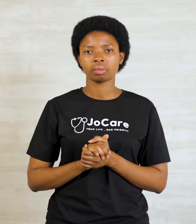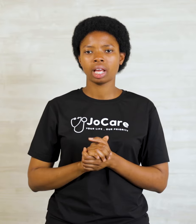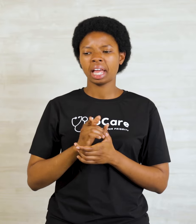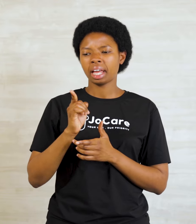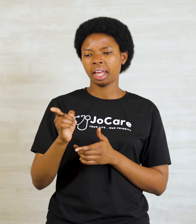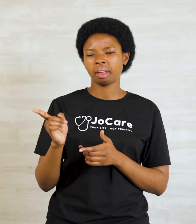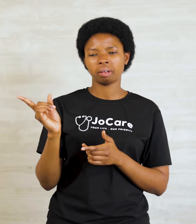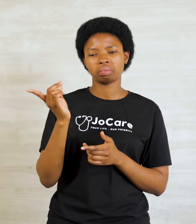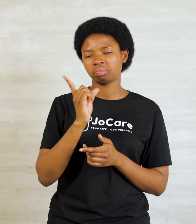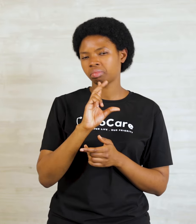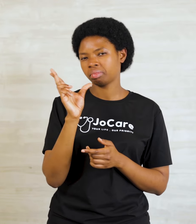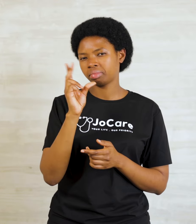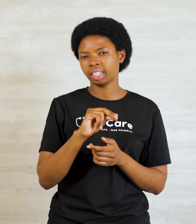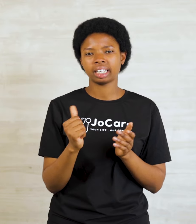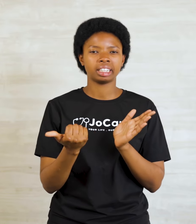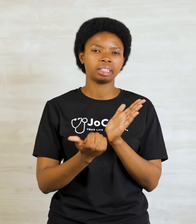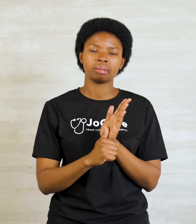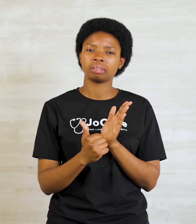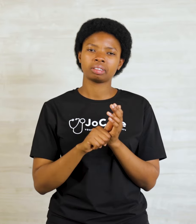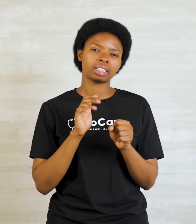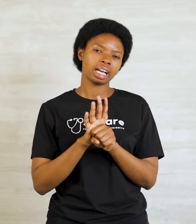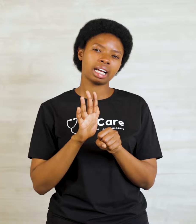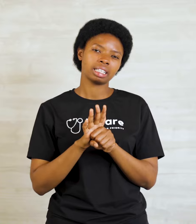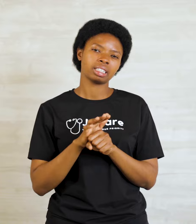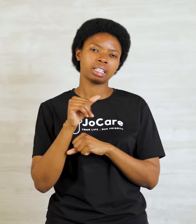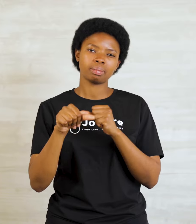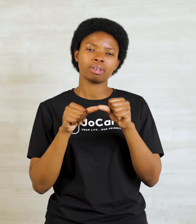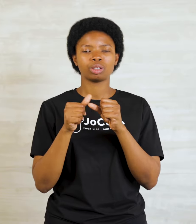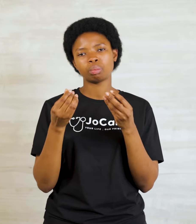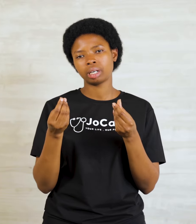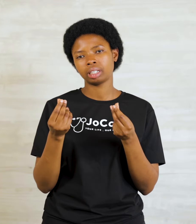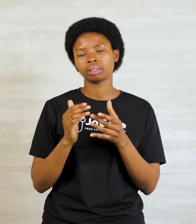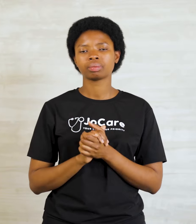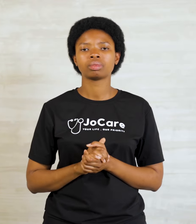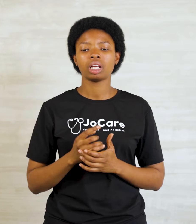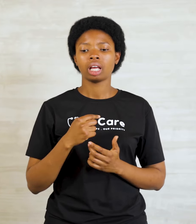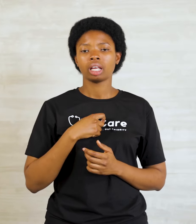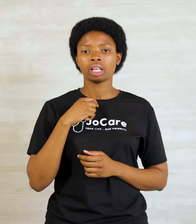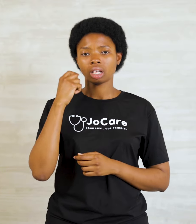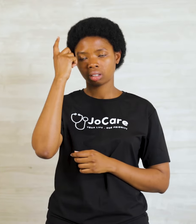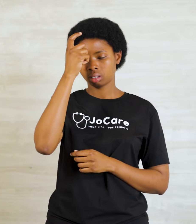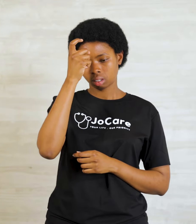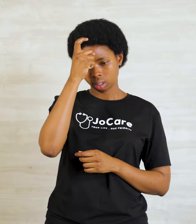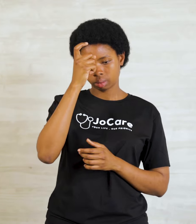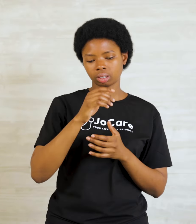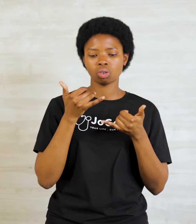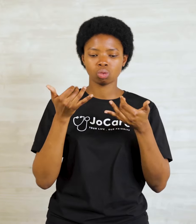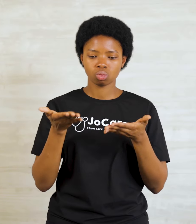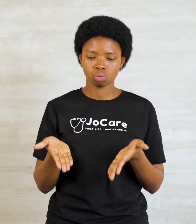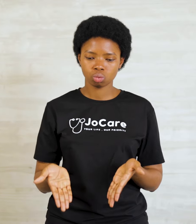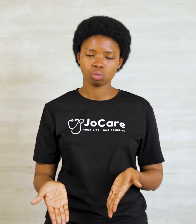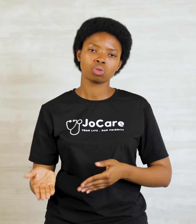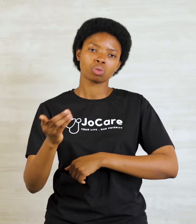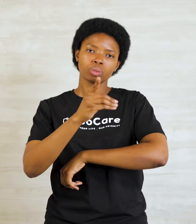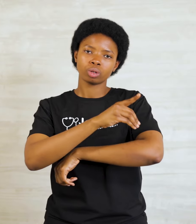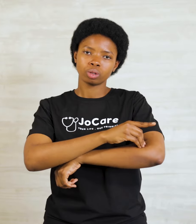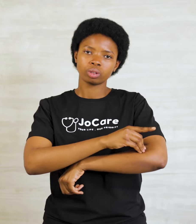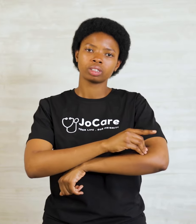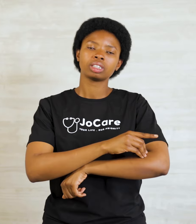Ibyo byo ntabwo nabishyira mu kibazo gihari cyane cy'ibiciro. Ndi kwibaza uyu munsi ndi hano muri geto